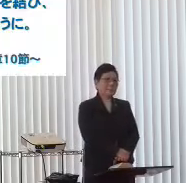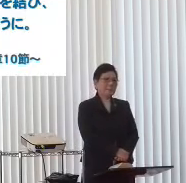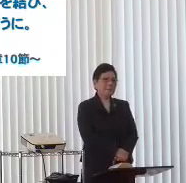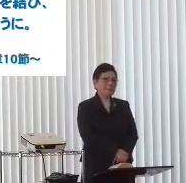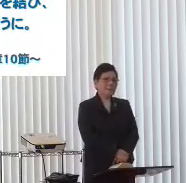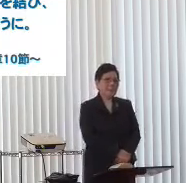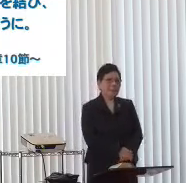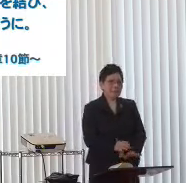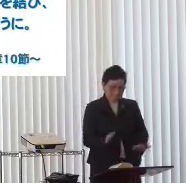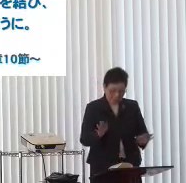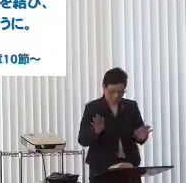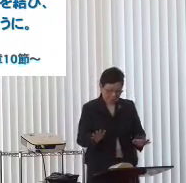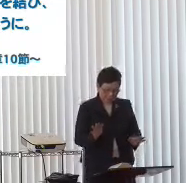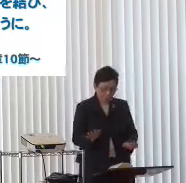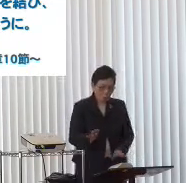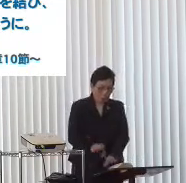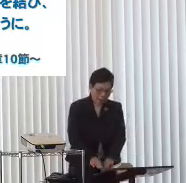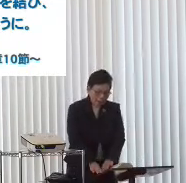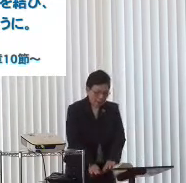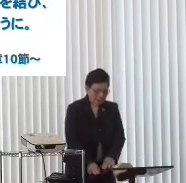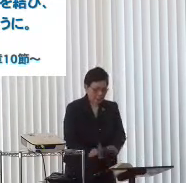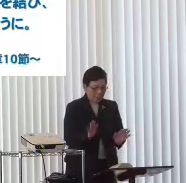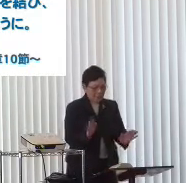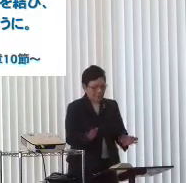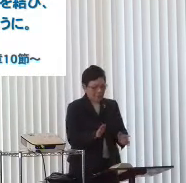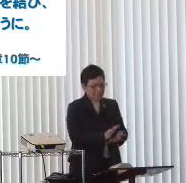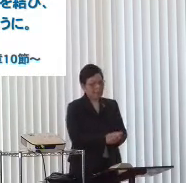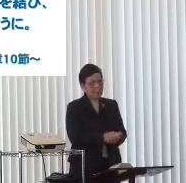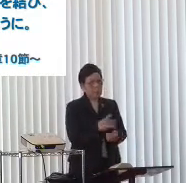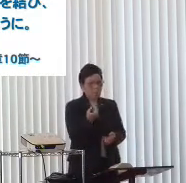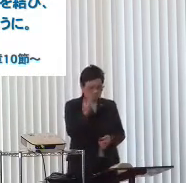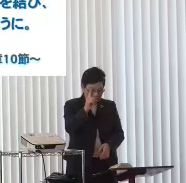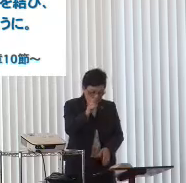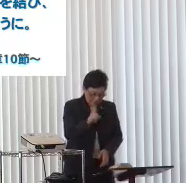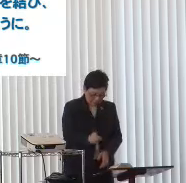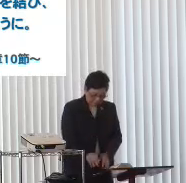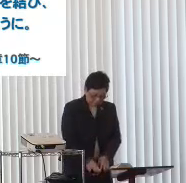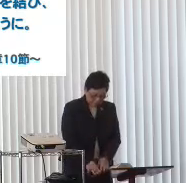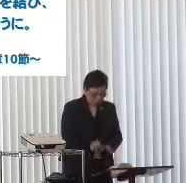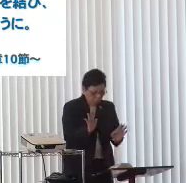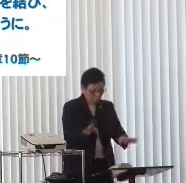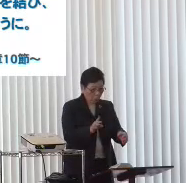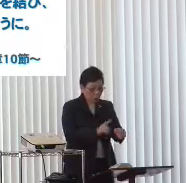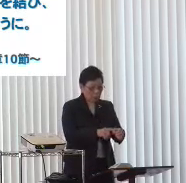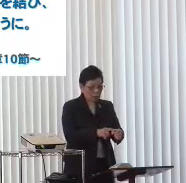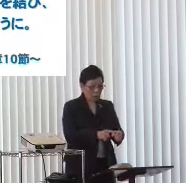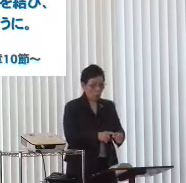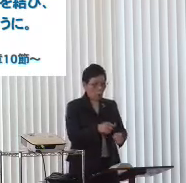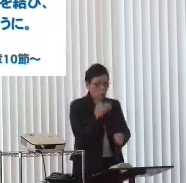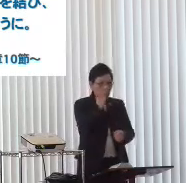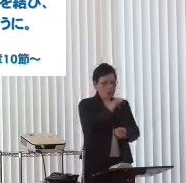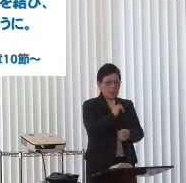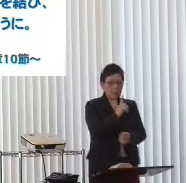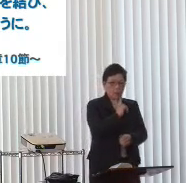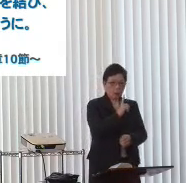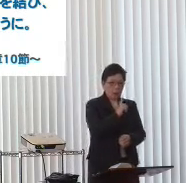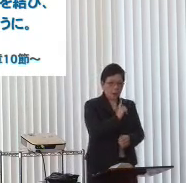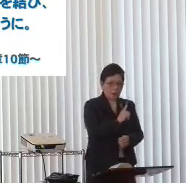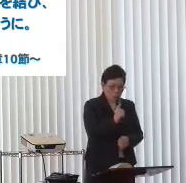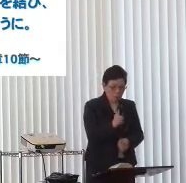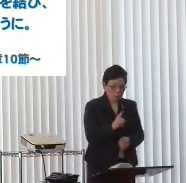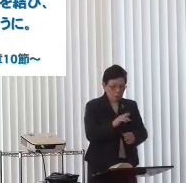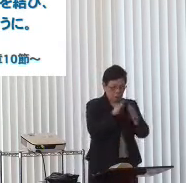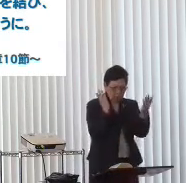を過ごしていただきたいなと思うわけですが、もう一度この、今年の聖句をお読みいたしますと、すべての点